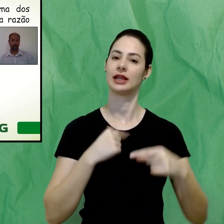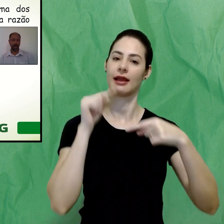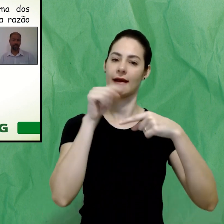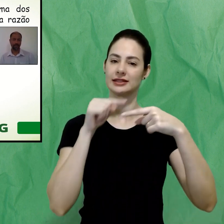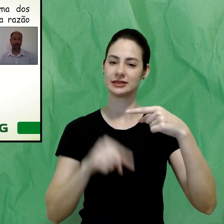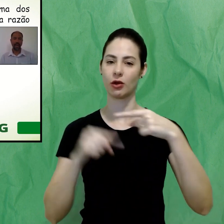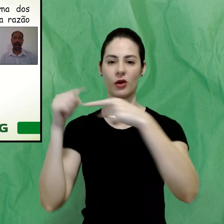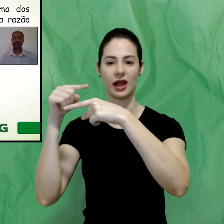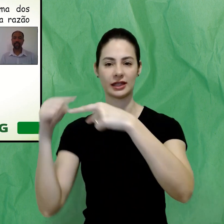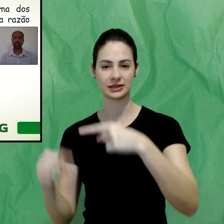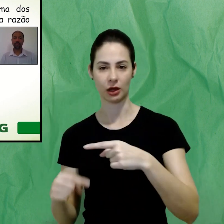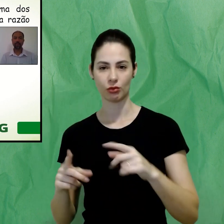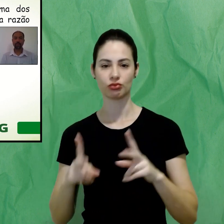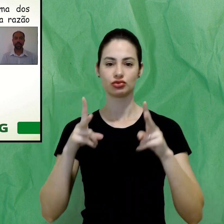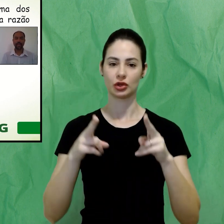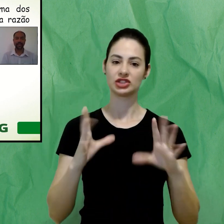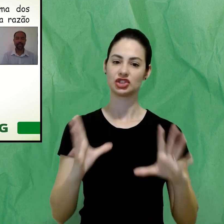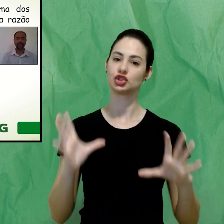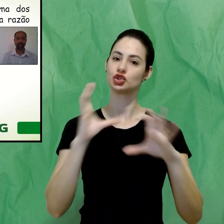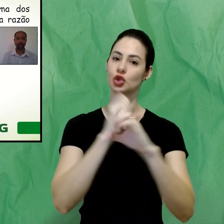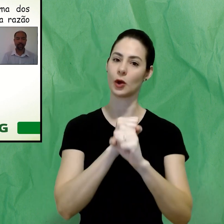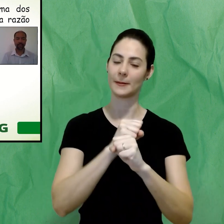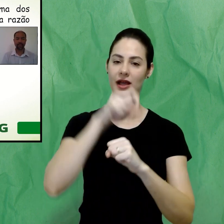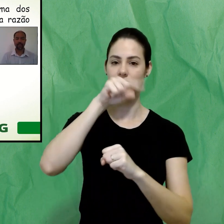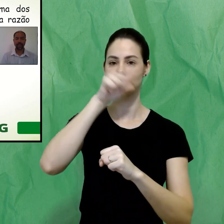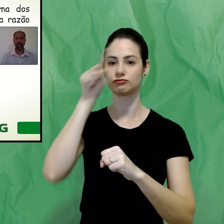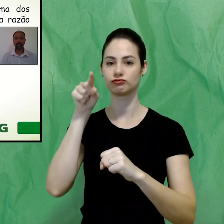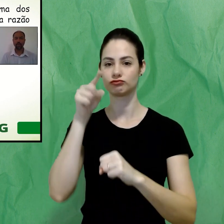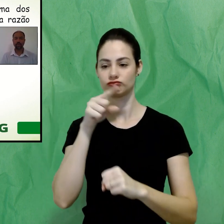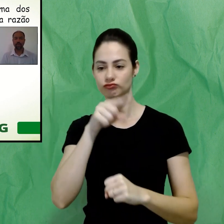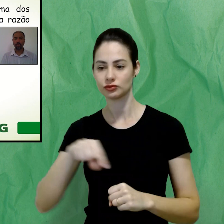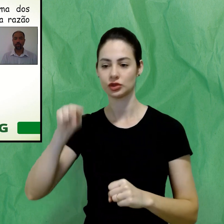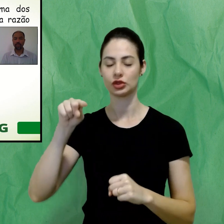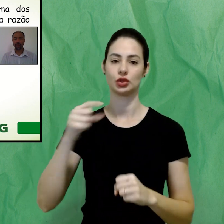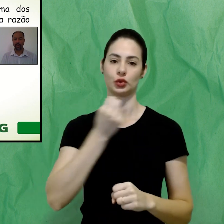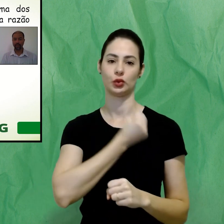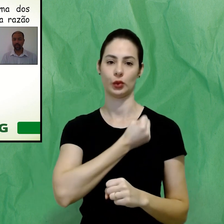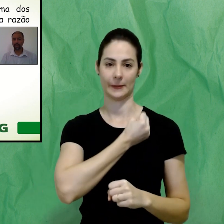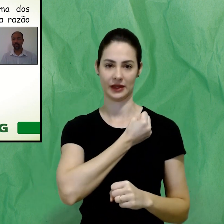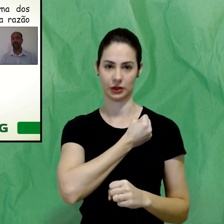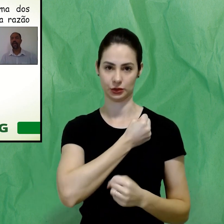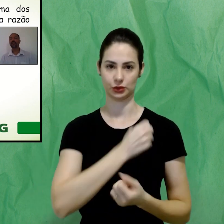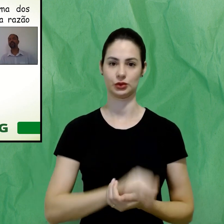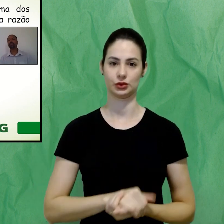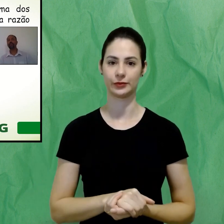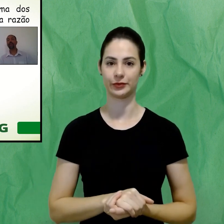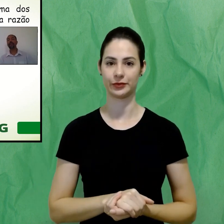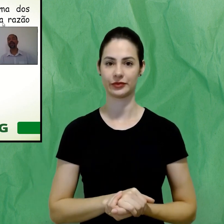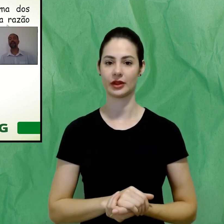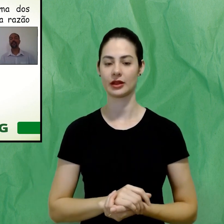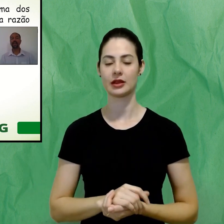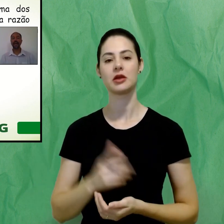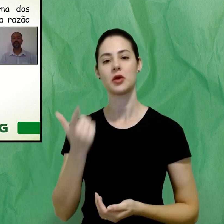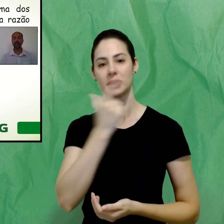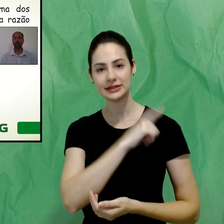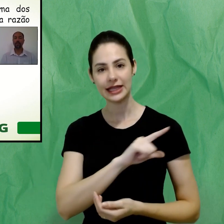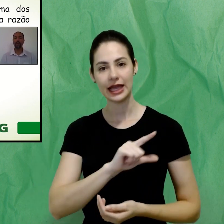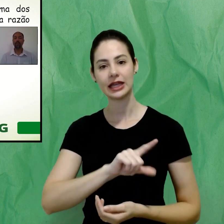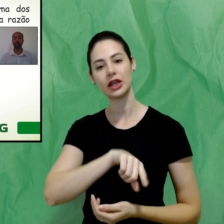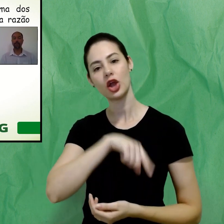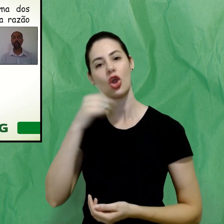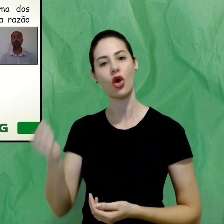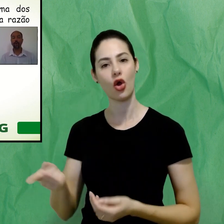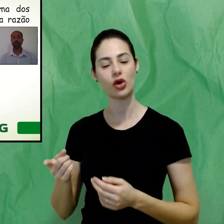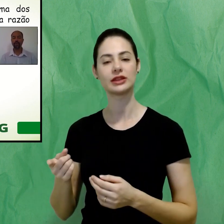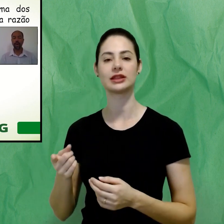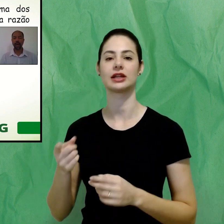razões proporcionais, a soma dos antecessores e dos consequentes resulta em uma terceira